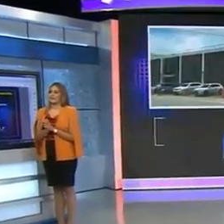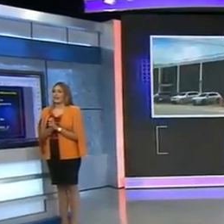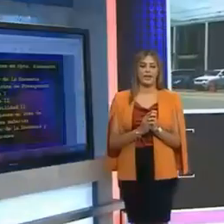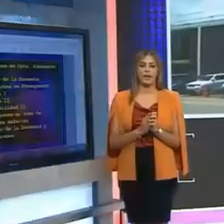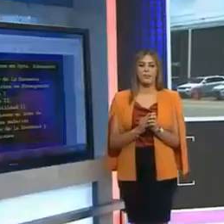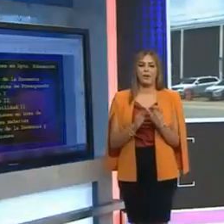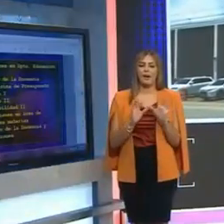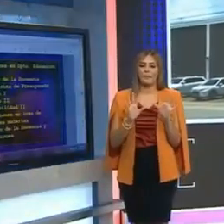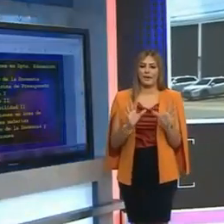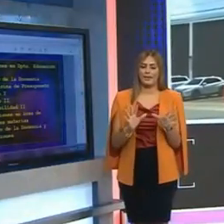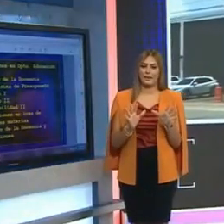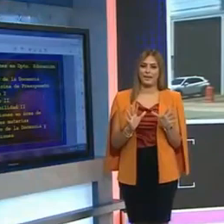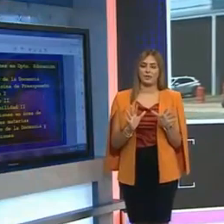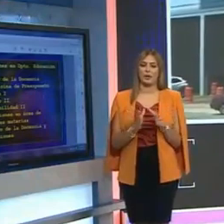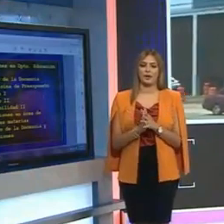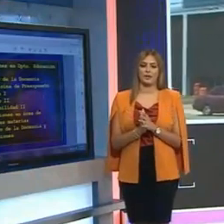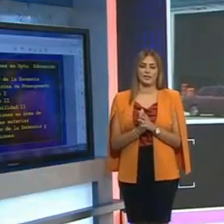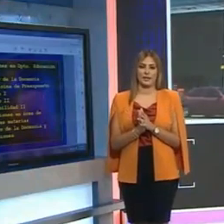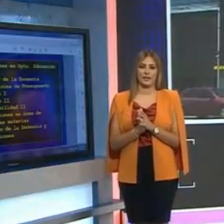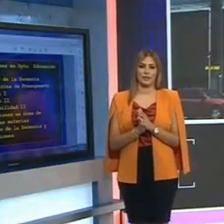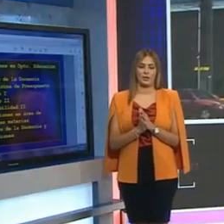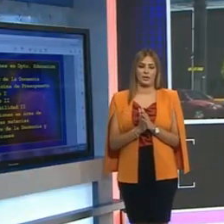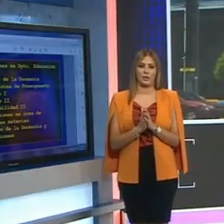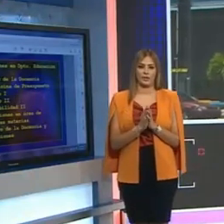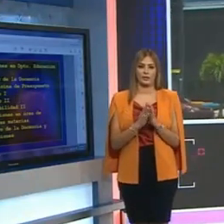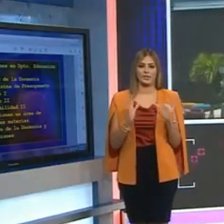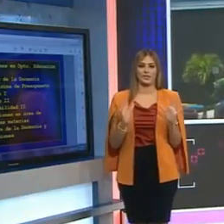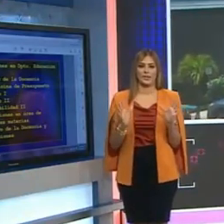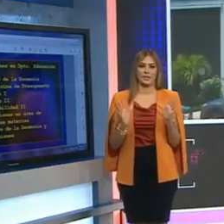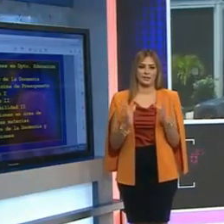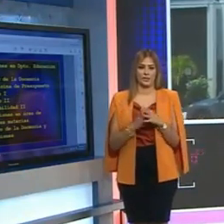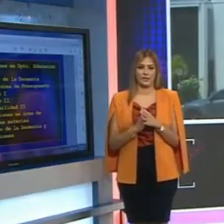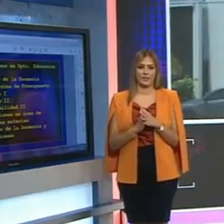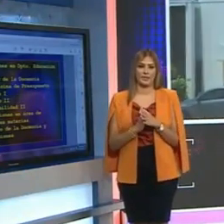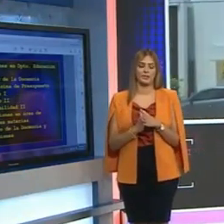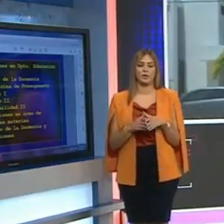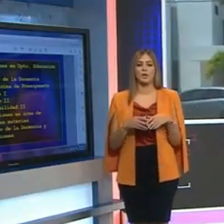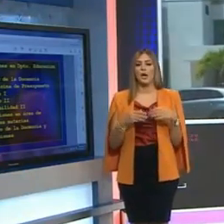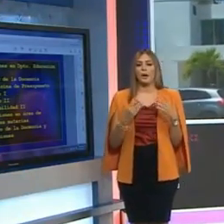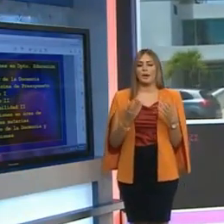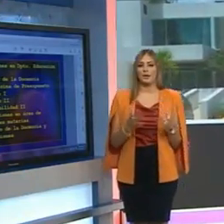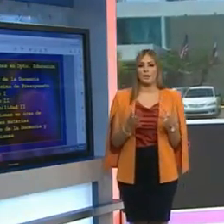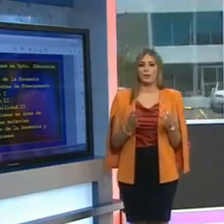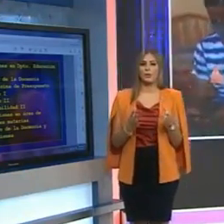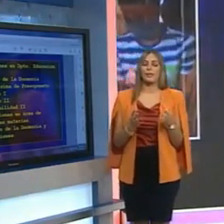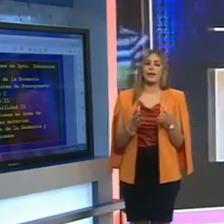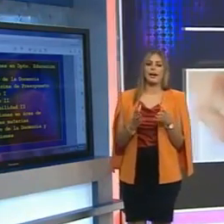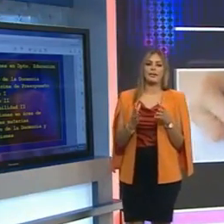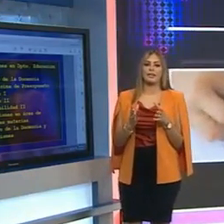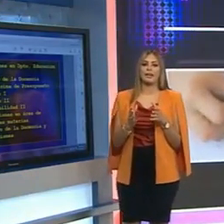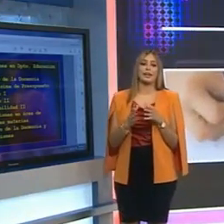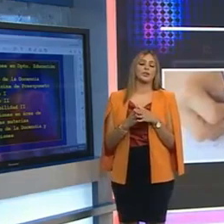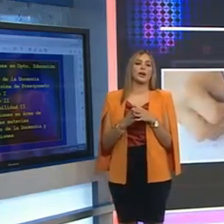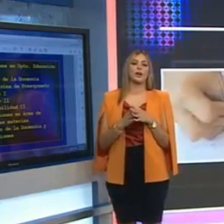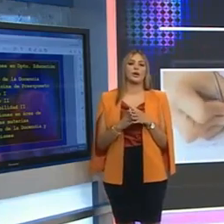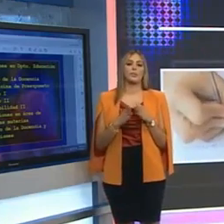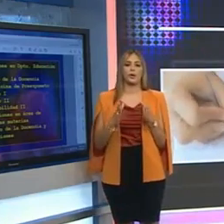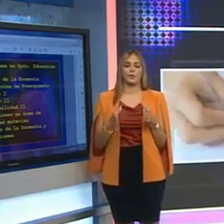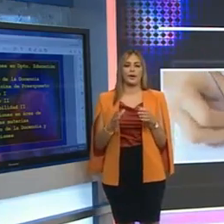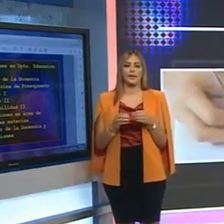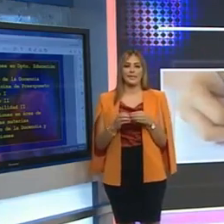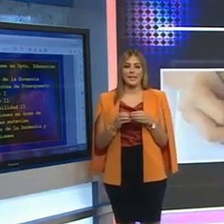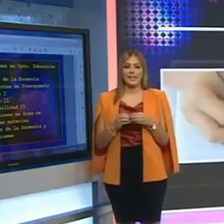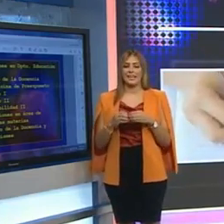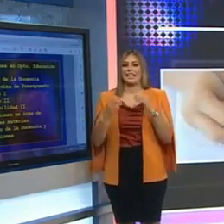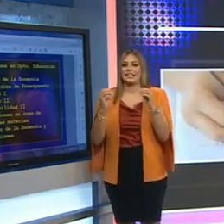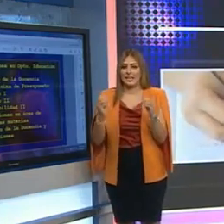es, Jay, y es por la veda electoral que se alega, están ocurriendo esta serie de atornillamientos. Para que usted tenga una idea, la veda electoral lo que